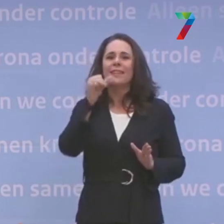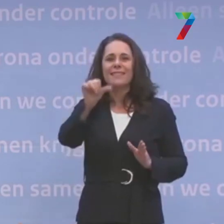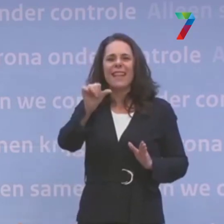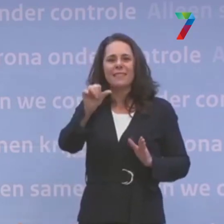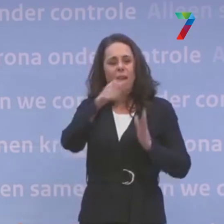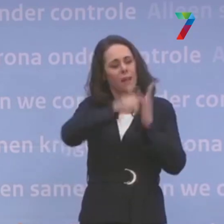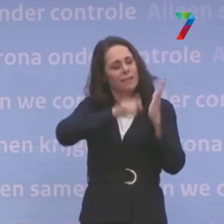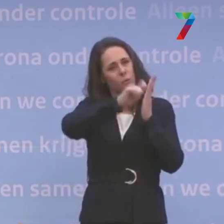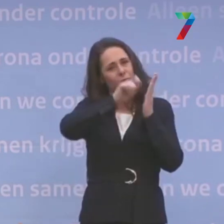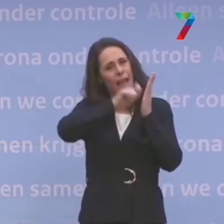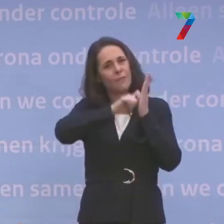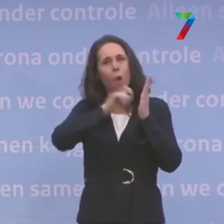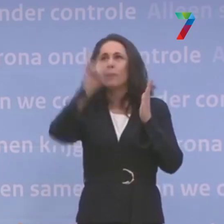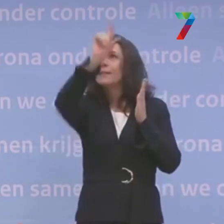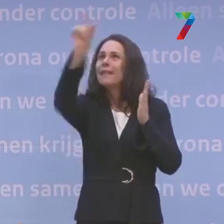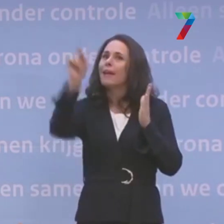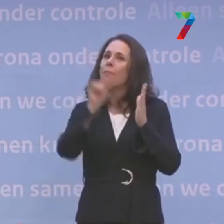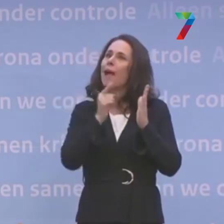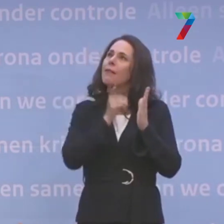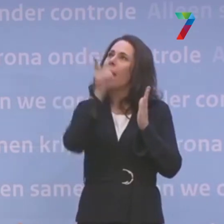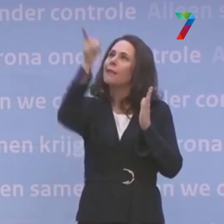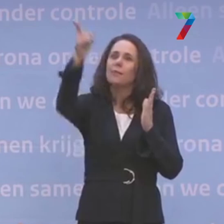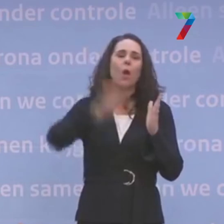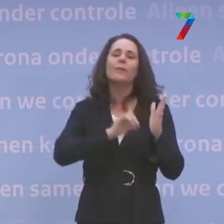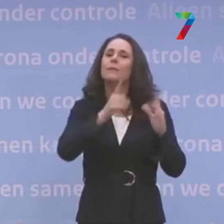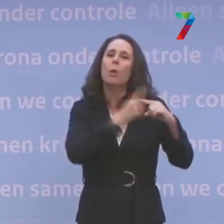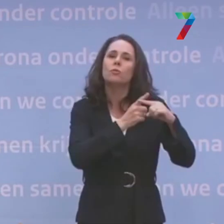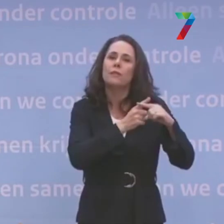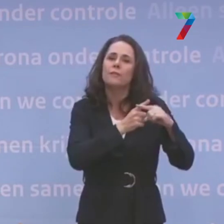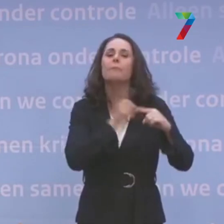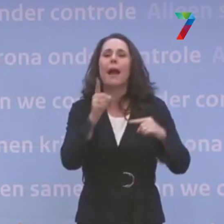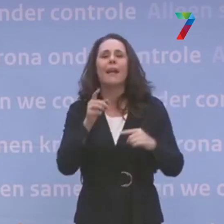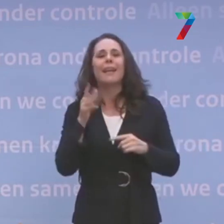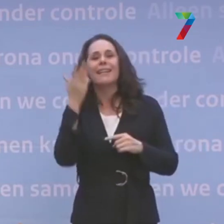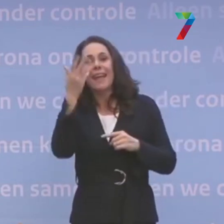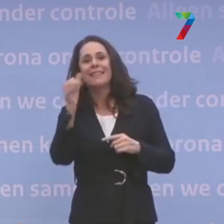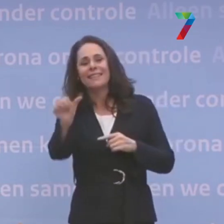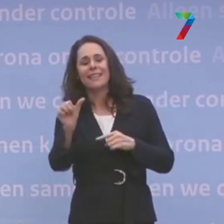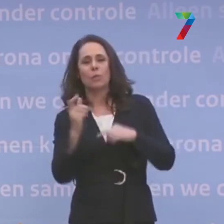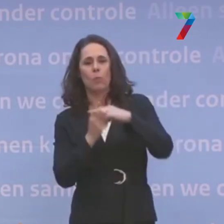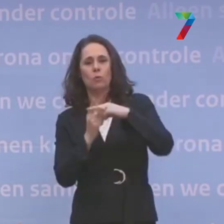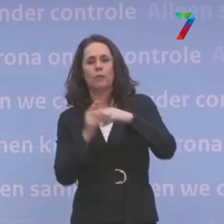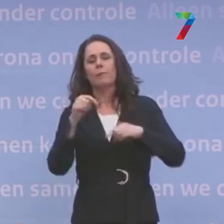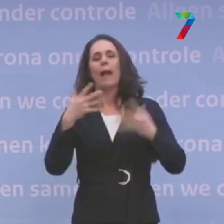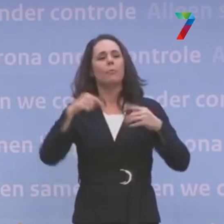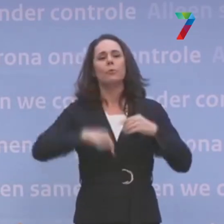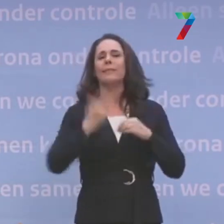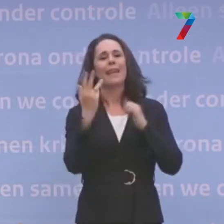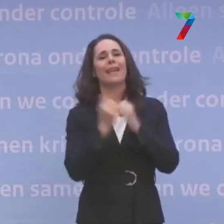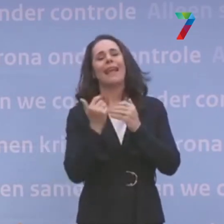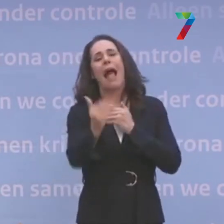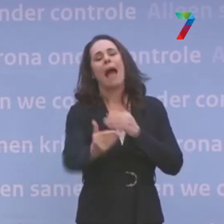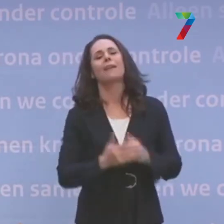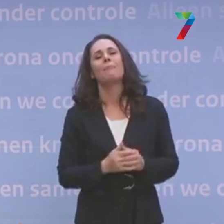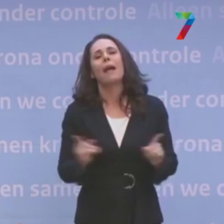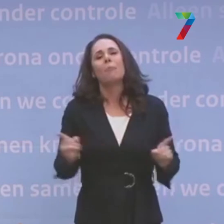schrijven over de reis aan de maan, dan was die ook niet positief geweest. Die was pas in 1969 positief. Nu hebben we hier geen 9 jaar, we hebben hier